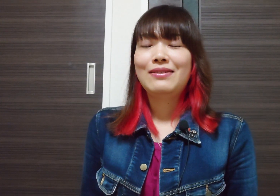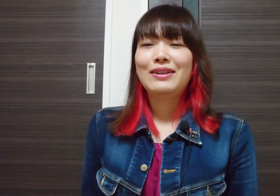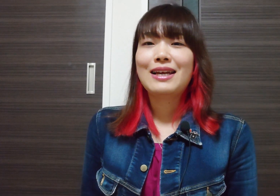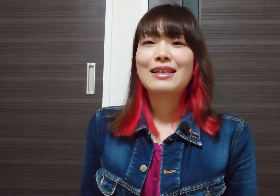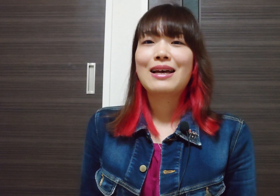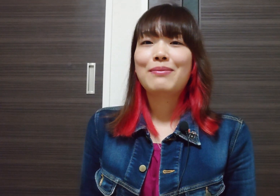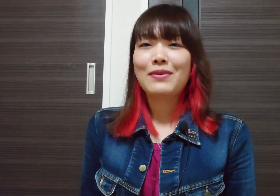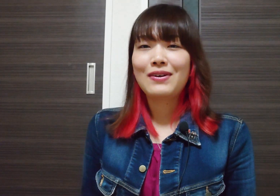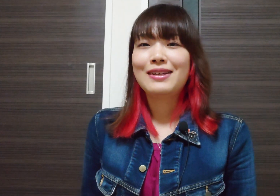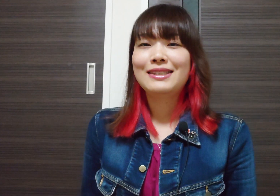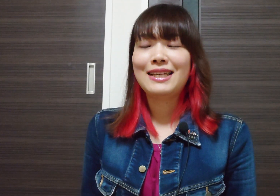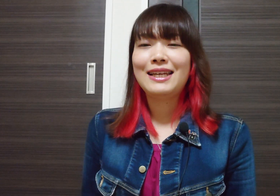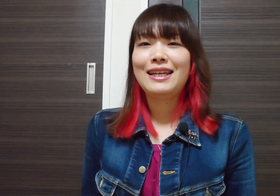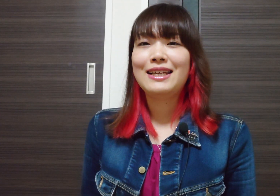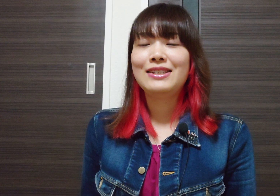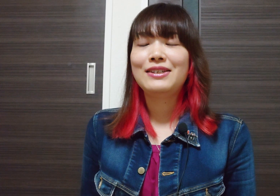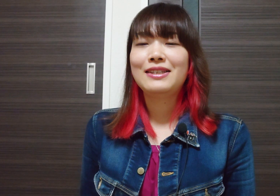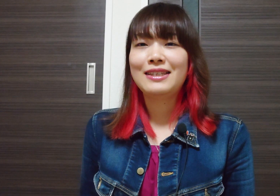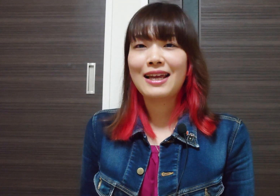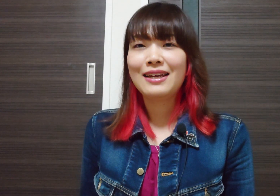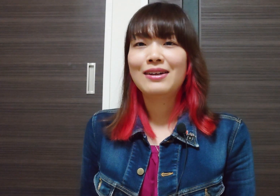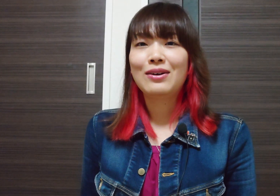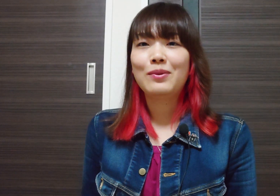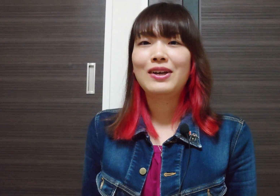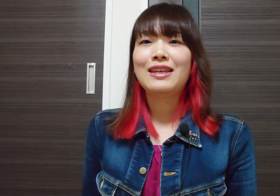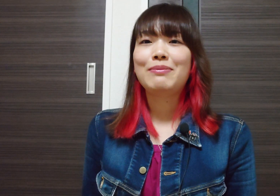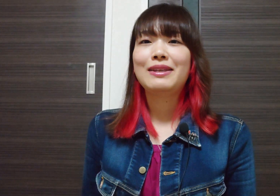皆さんもぜひ練習して覚えてみて